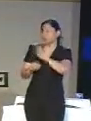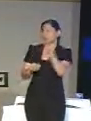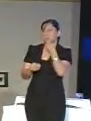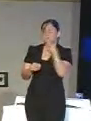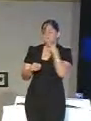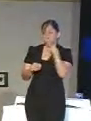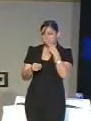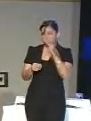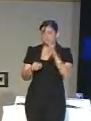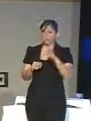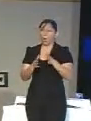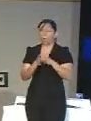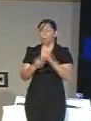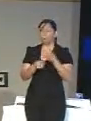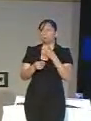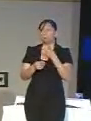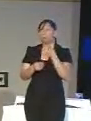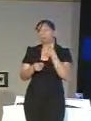tabaco y el alcohol,